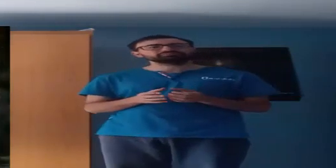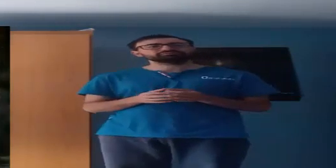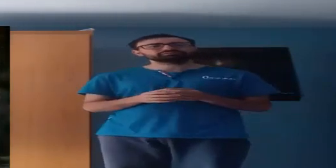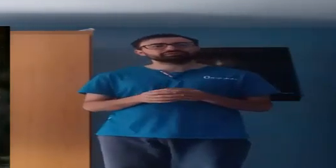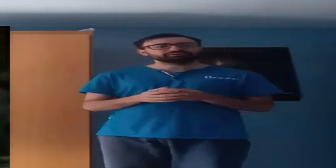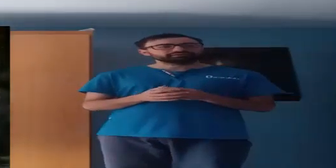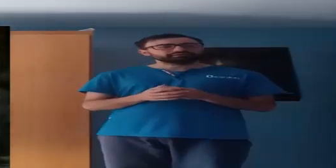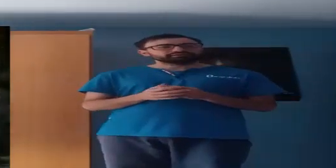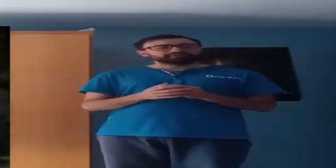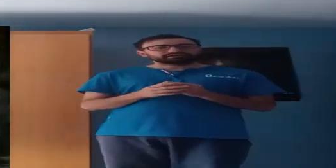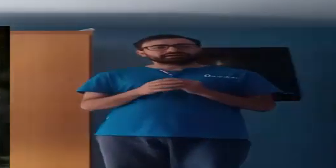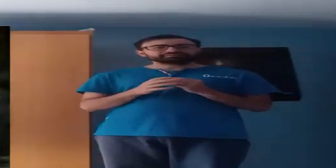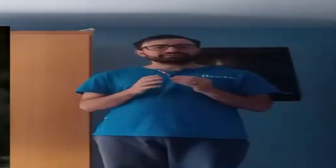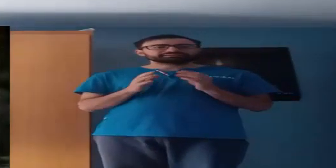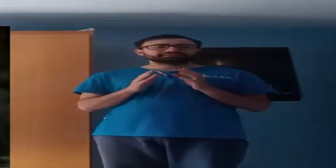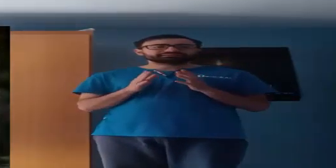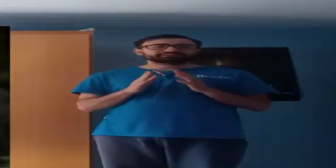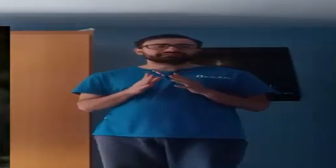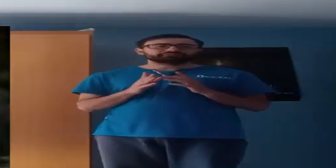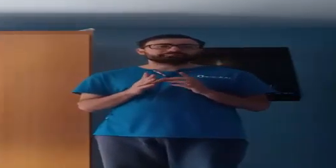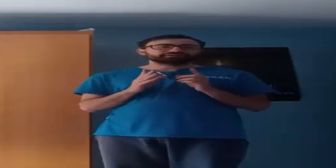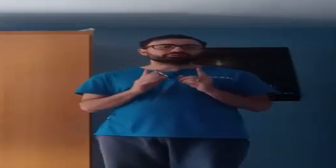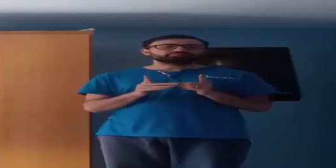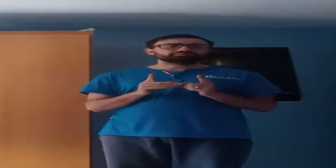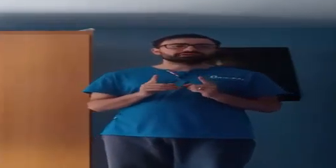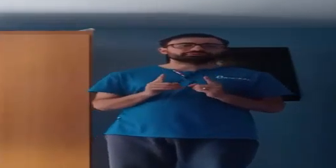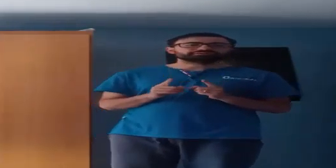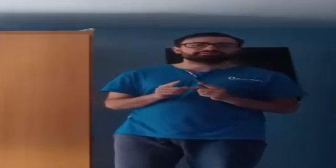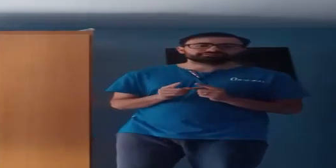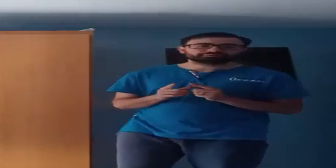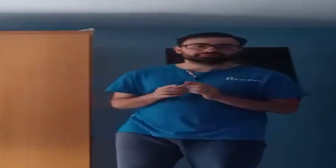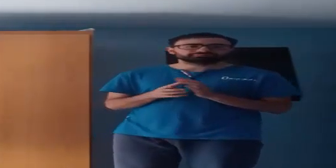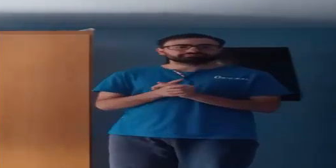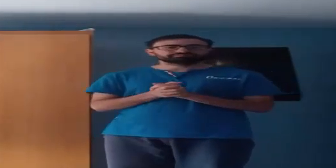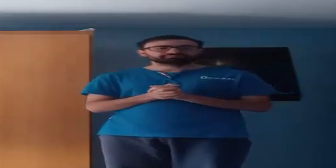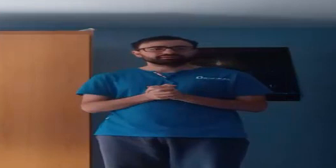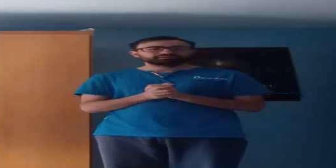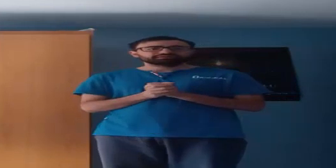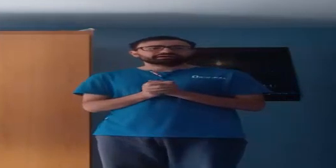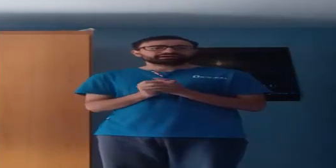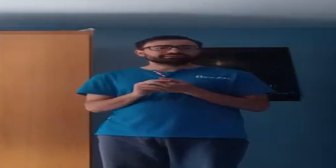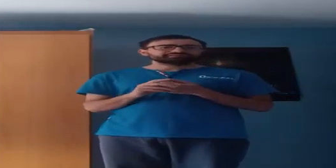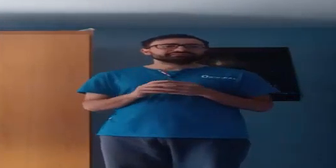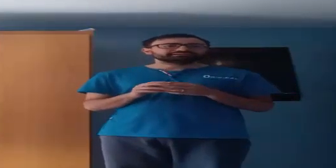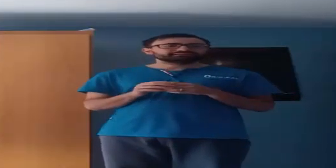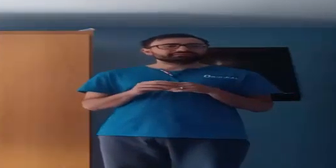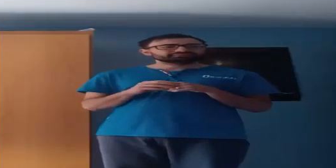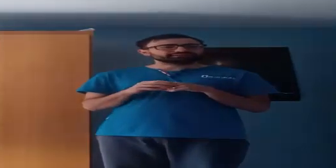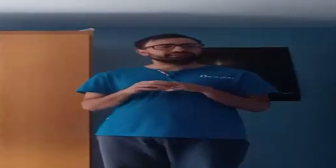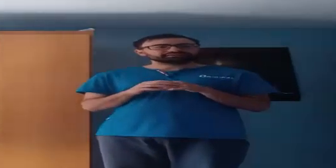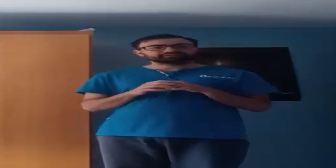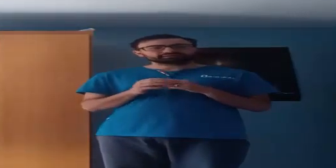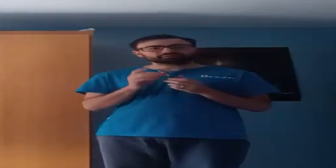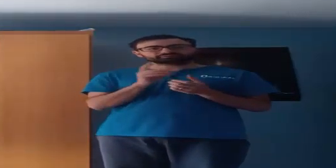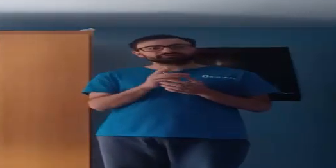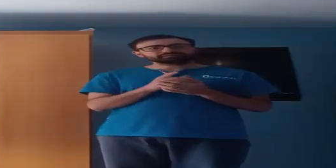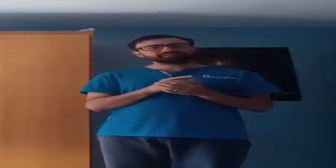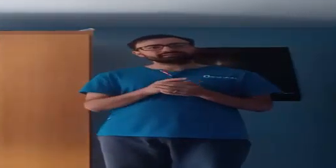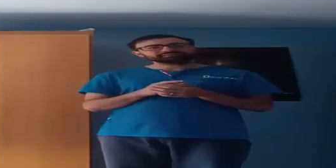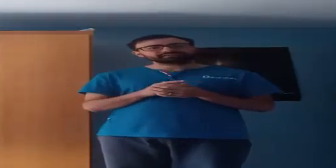inframundo, Hades dice que sí, pero con una condición. Hades le dice que Orfeo tiene que ir